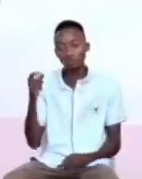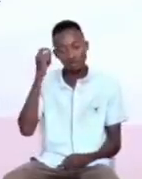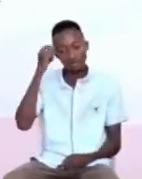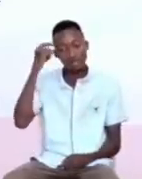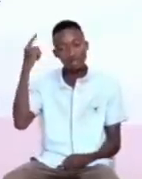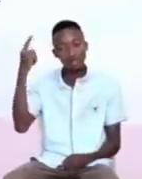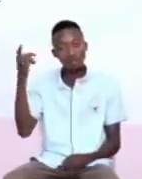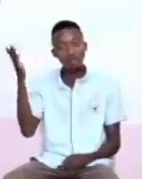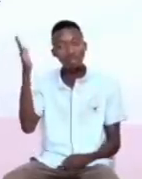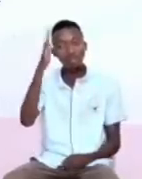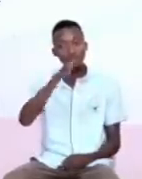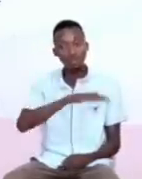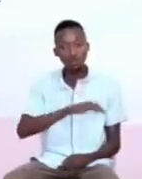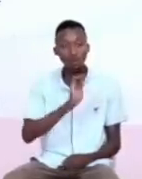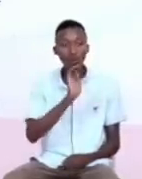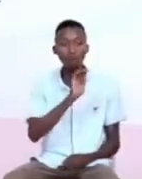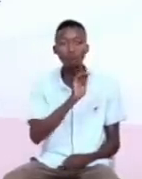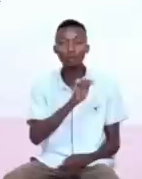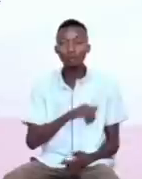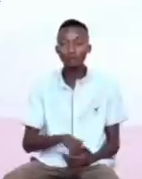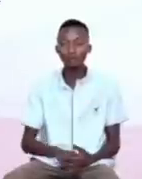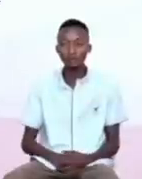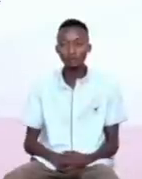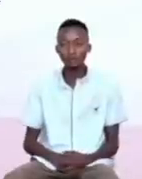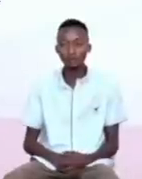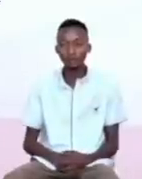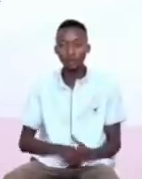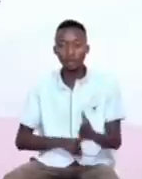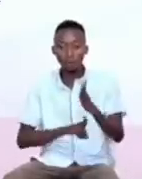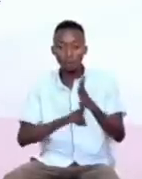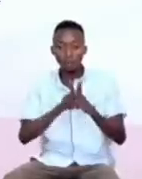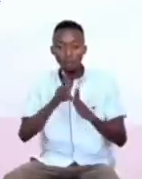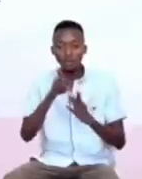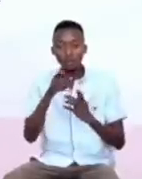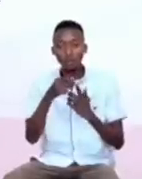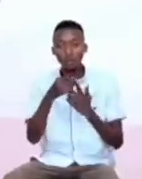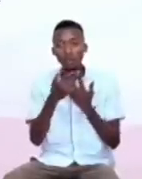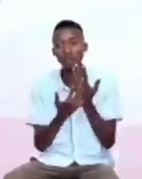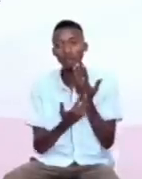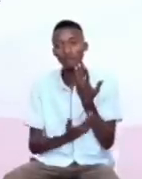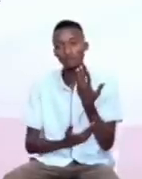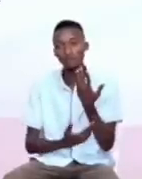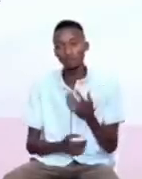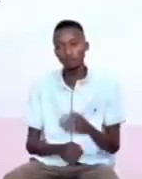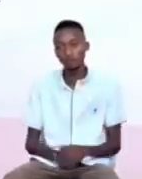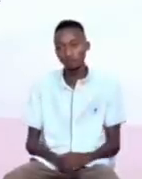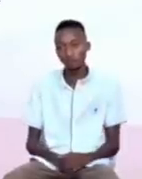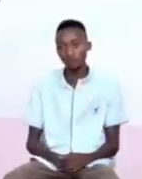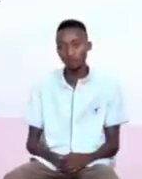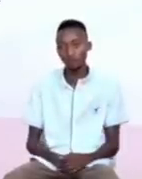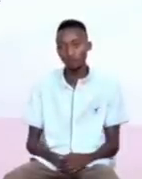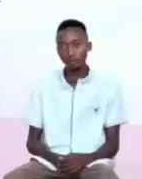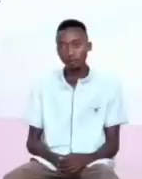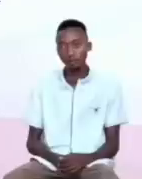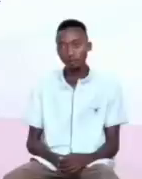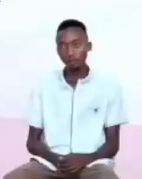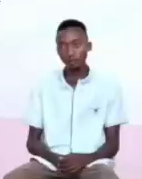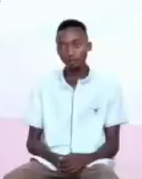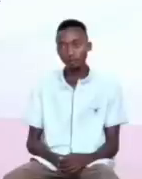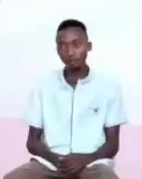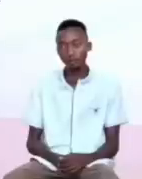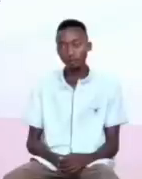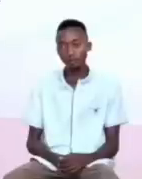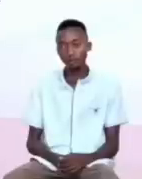Utanielewa siku akikwambia imezidi kwenye damu. Na utai reverse.